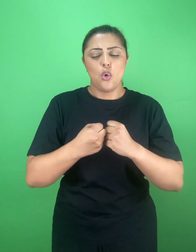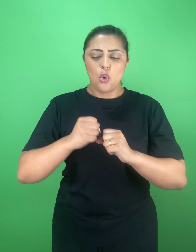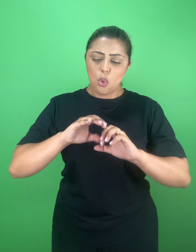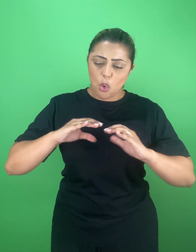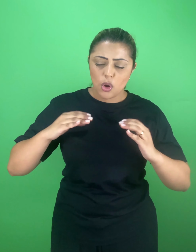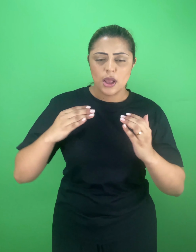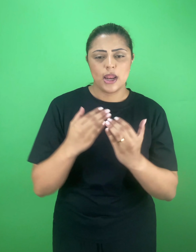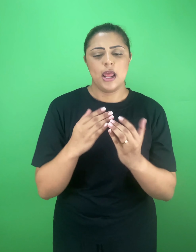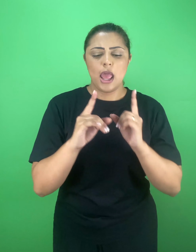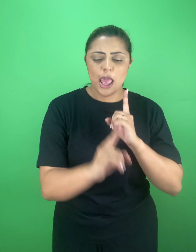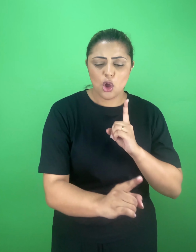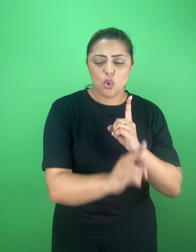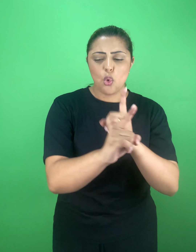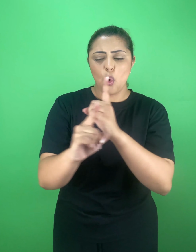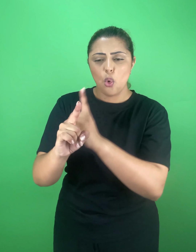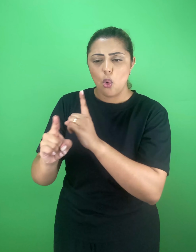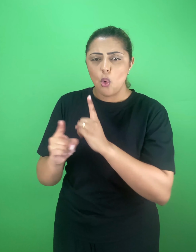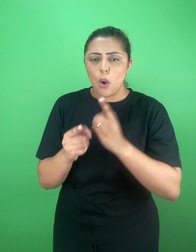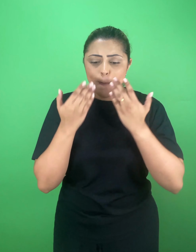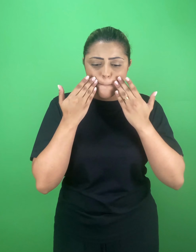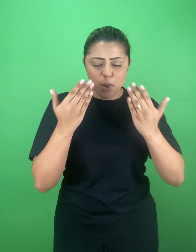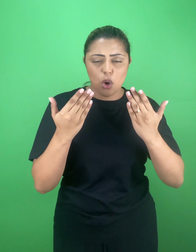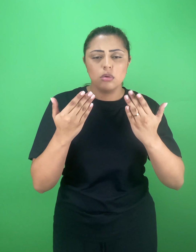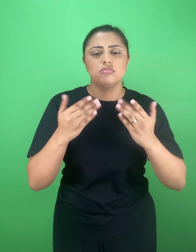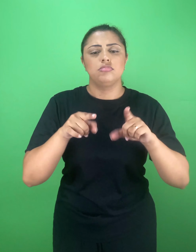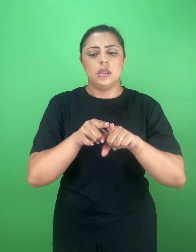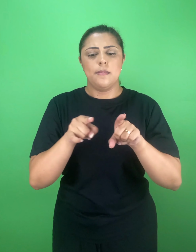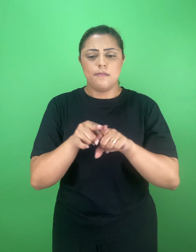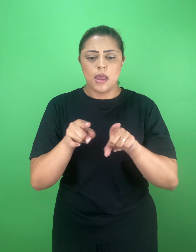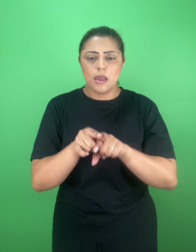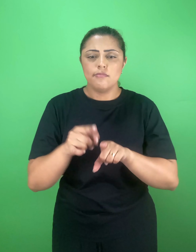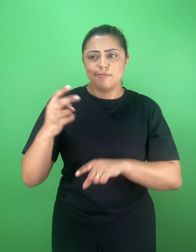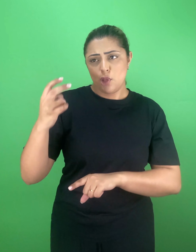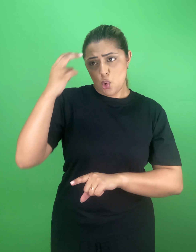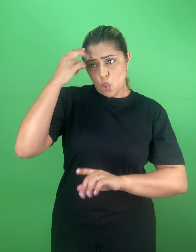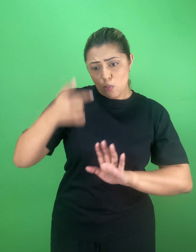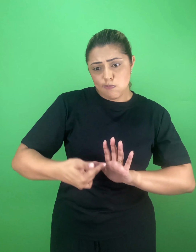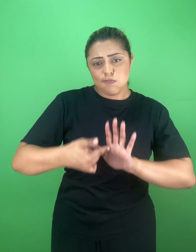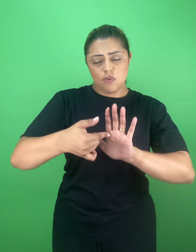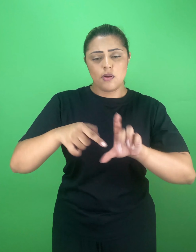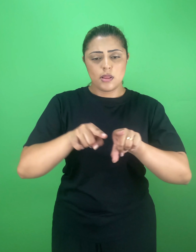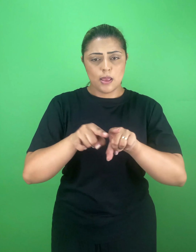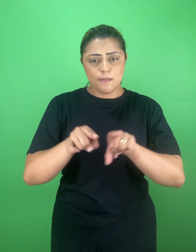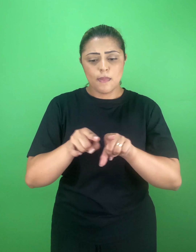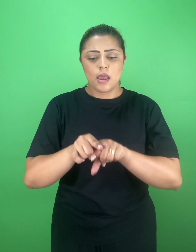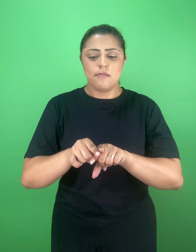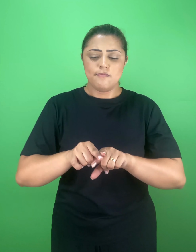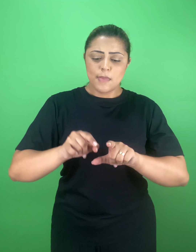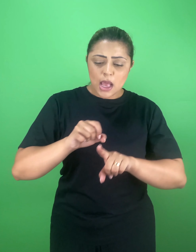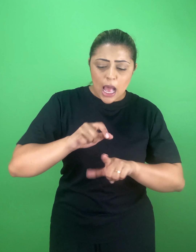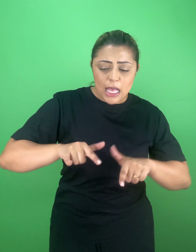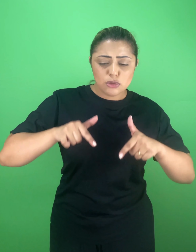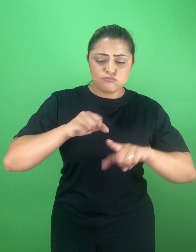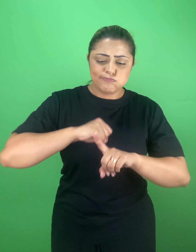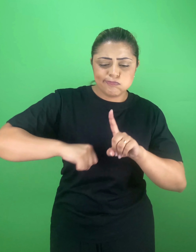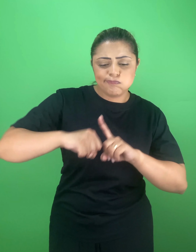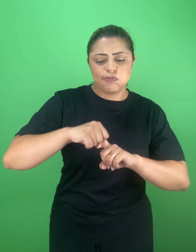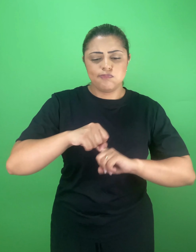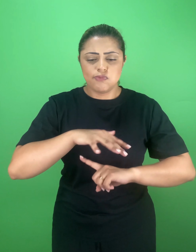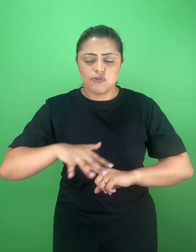encontros, exposições, apresentações culturais ou quaisquer ações comunitárias que visem a difusão, promoção e